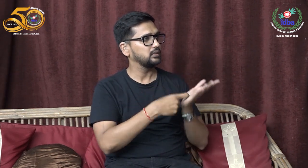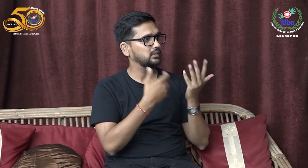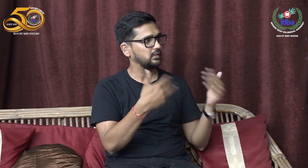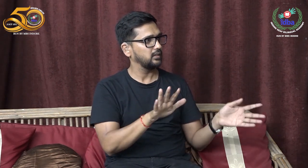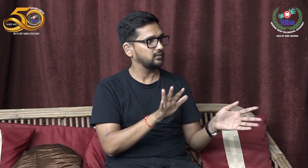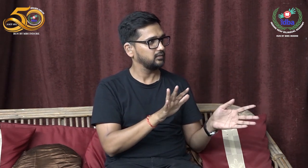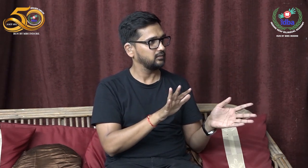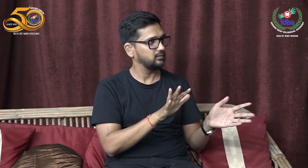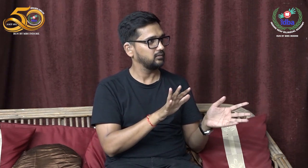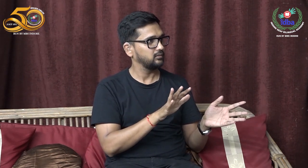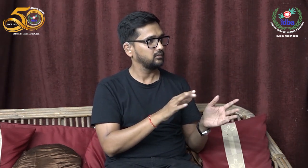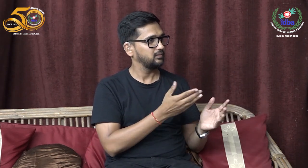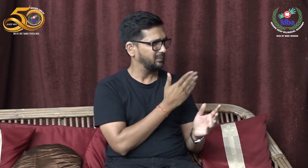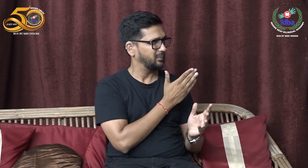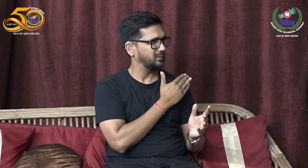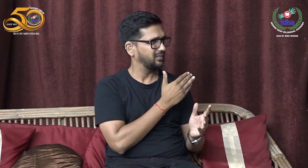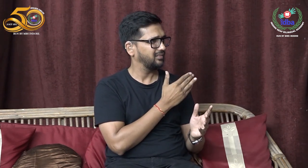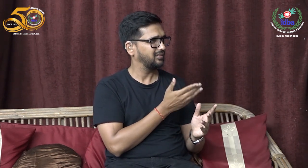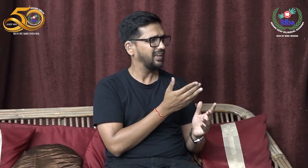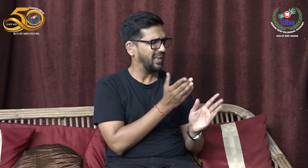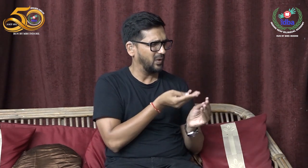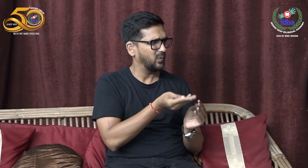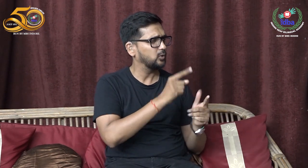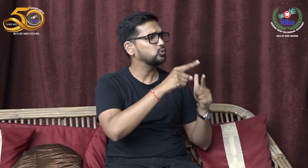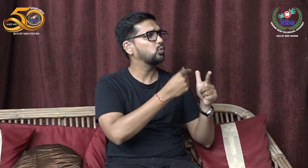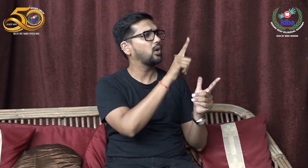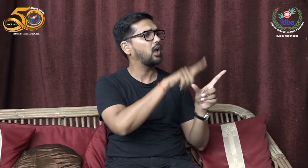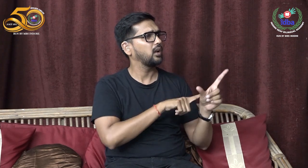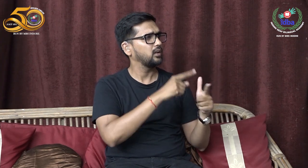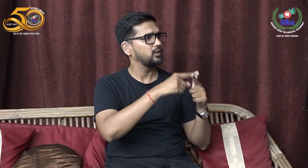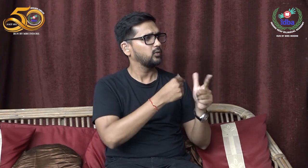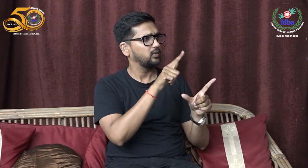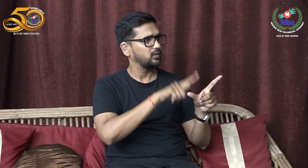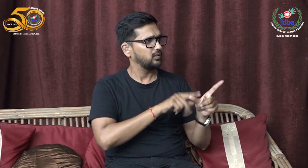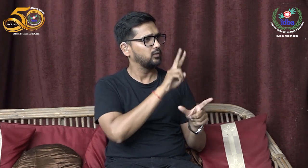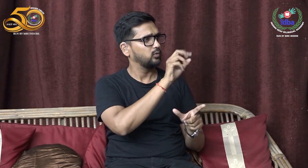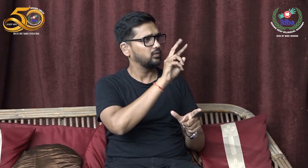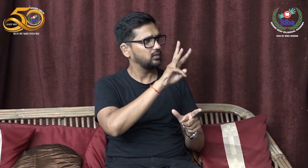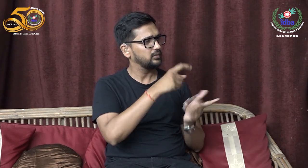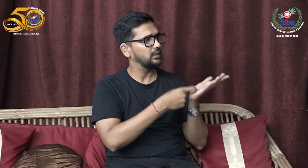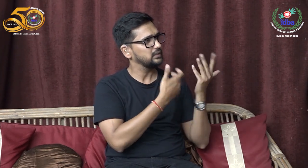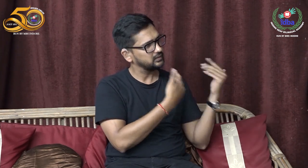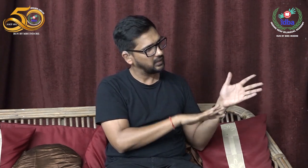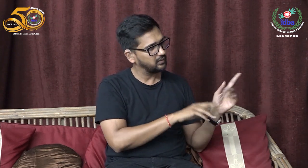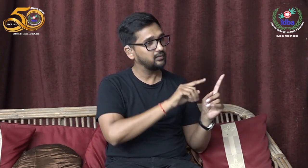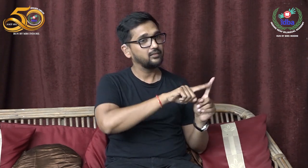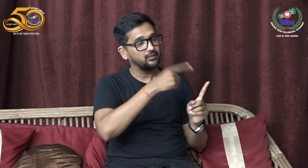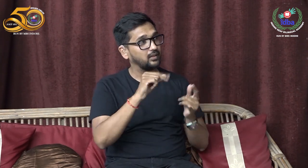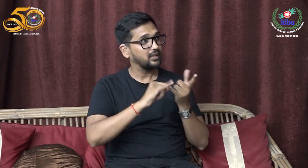2023 में, और फिर एसबीआई ज्वाइन किया। अभी कुछ टाइम अच्छा। हुआ है केवल। जी हाँ, जुलाई में तो मैंने ज्वाइन किया था, 23 में जुलाई किया। अब 1 साल हो